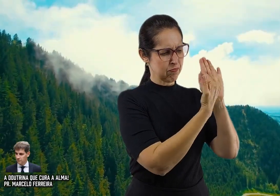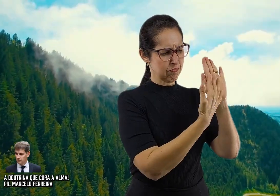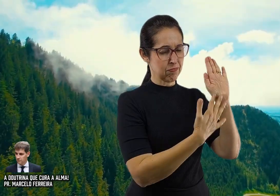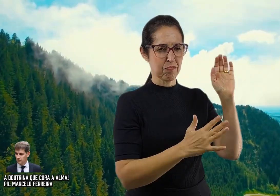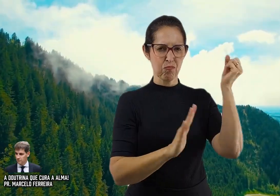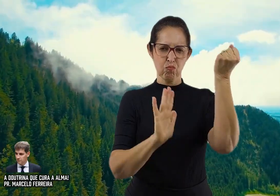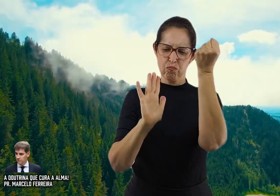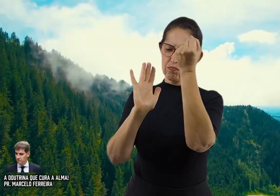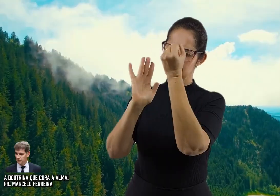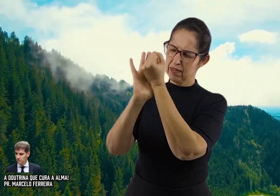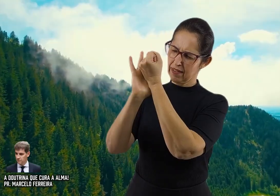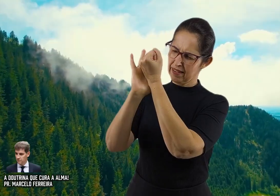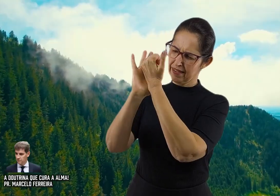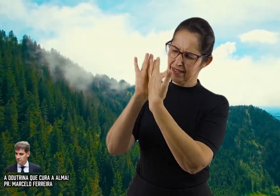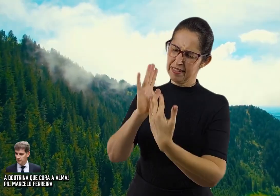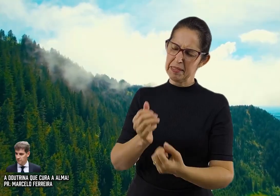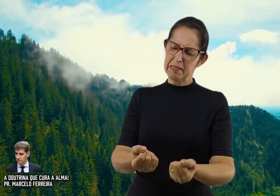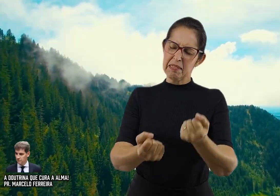Glória a Jesus.